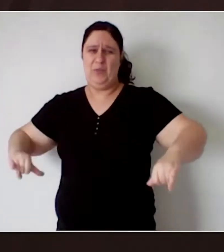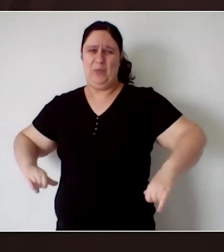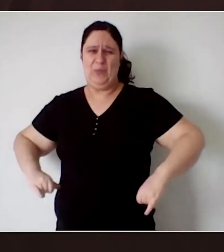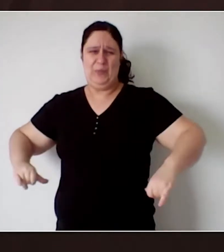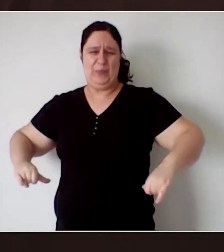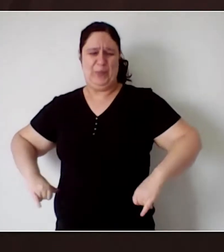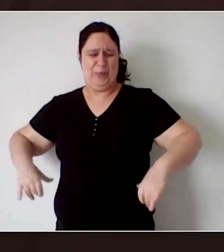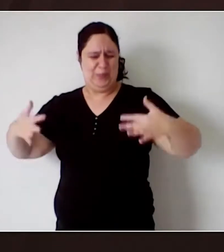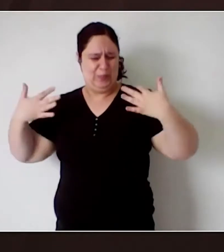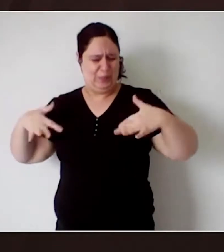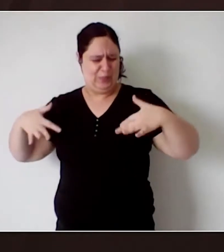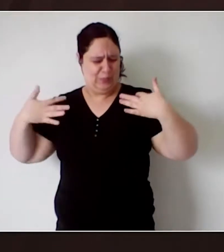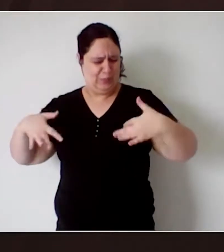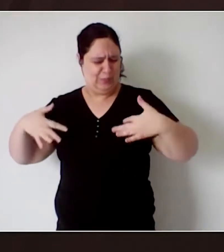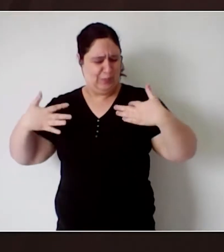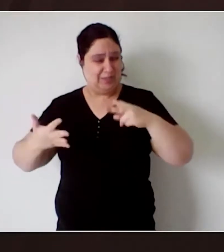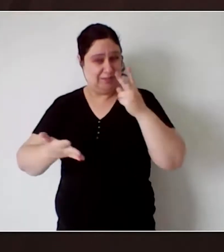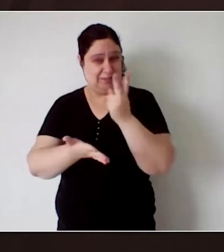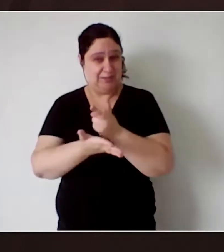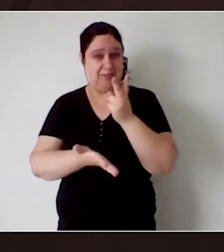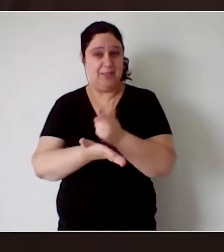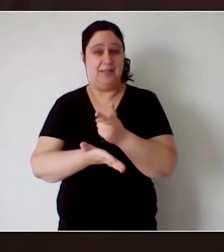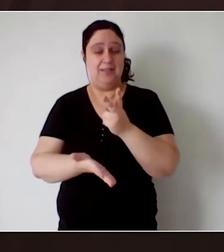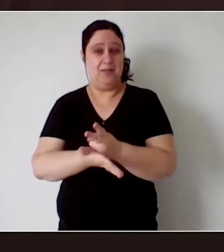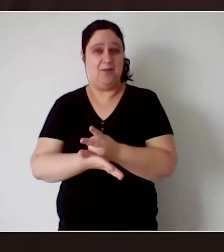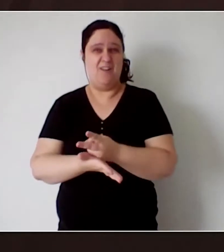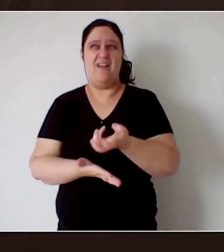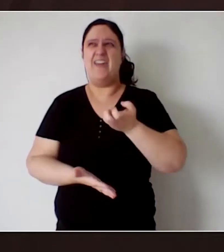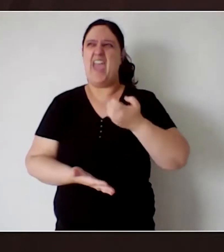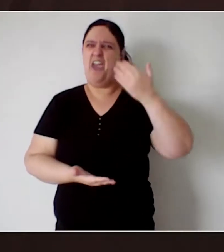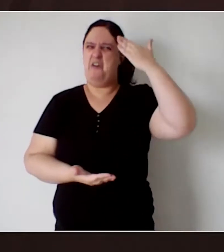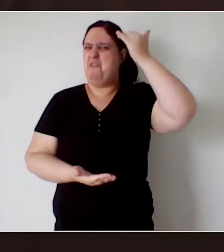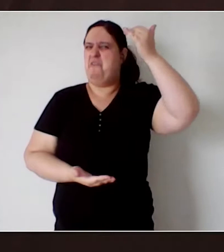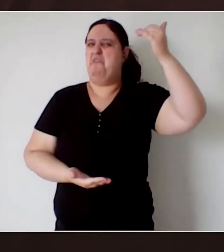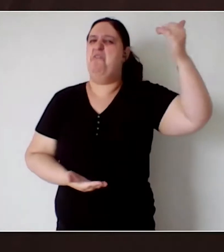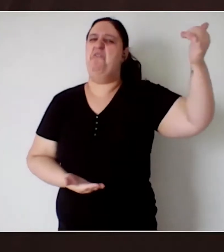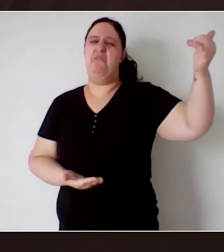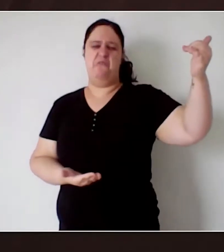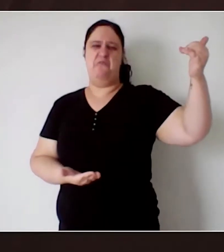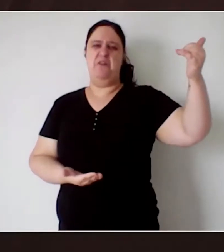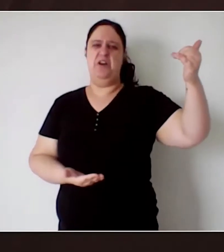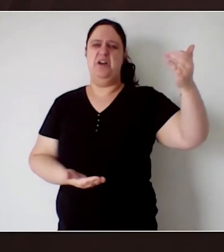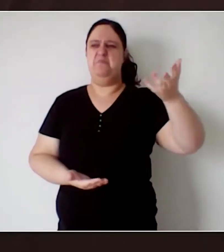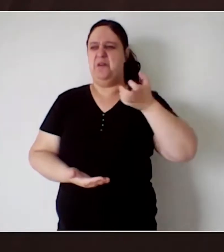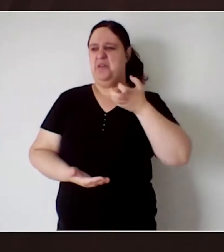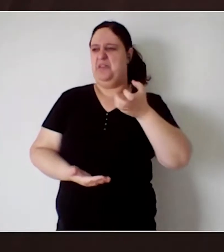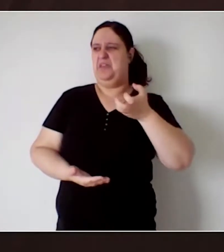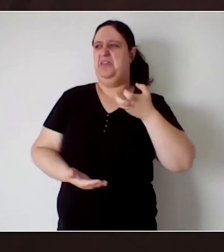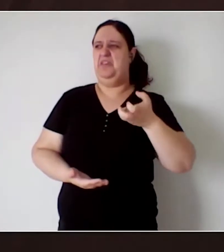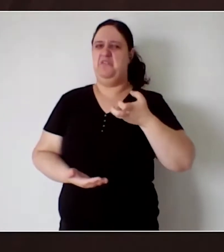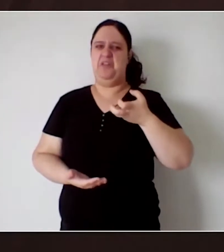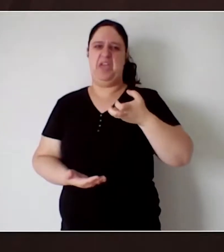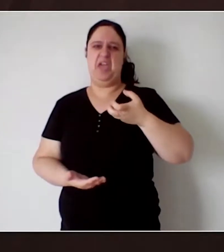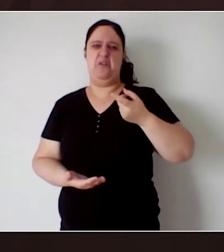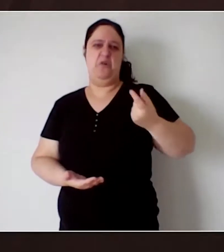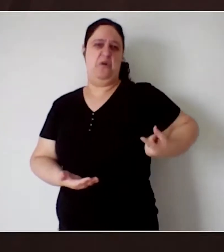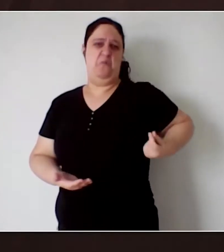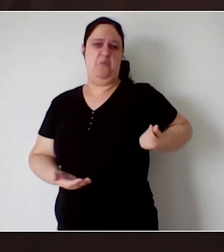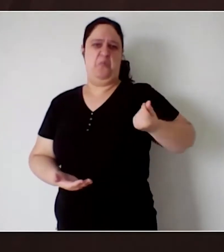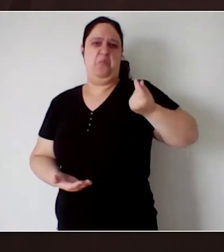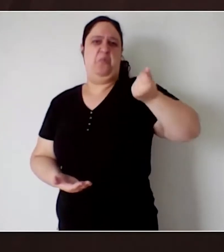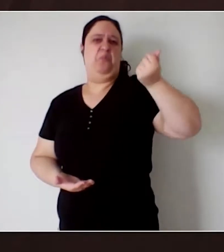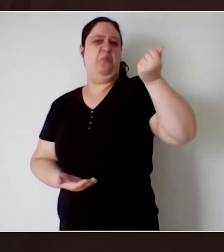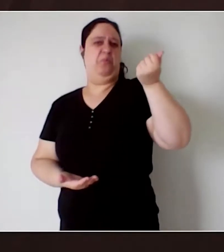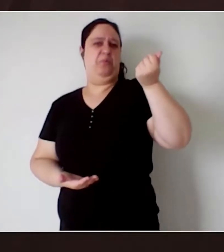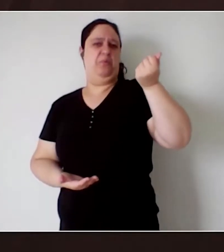perseverança. Não busque fama para si hoje, não busque vantagens financeiras ou vantagens